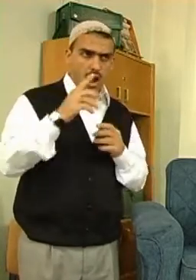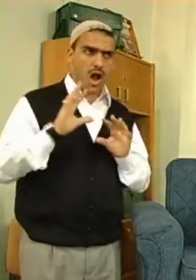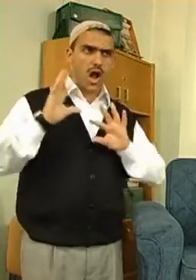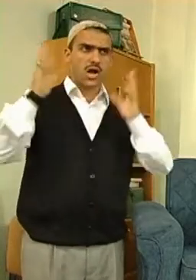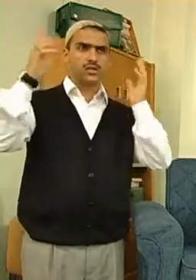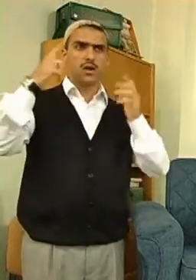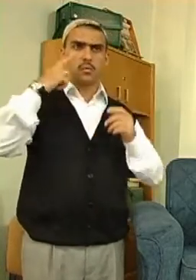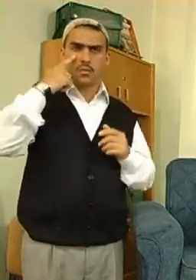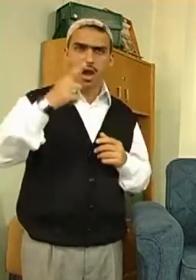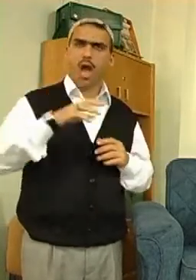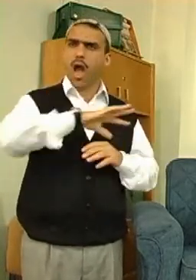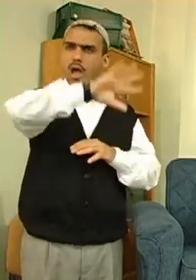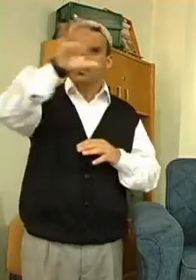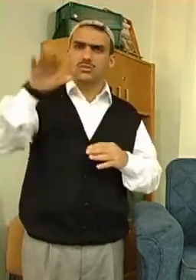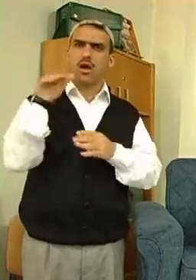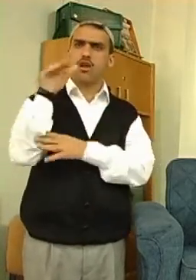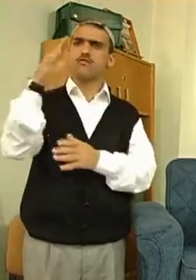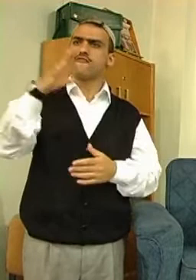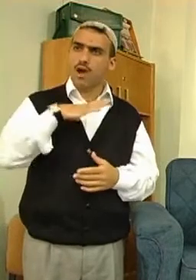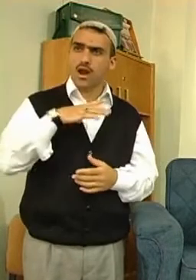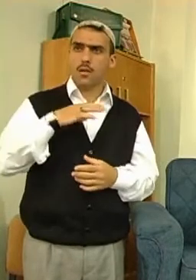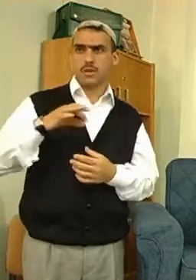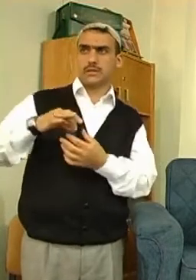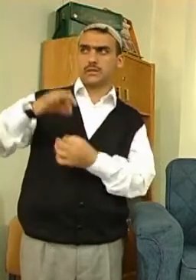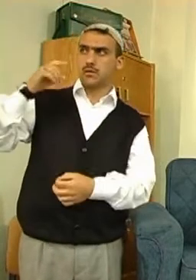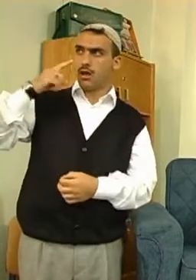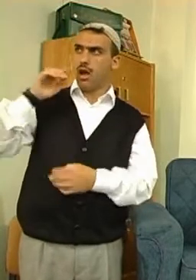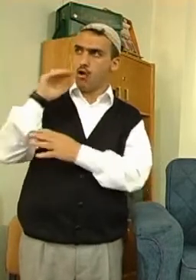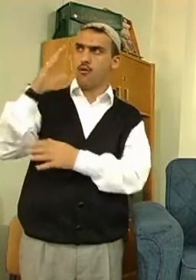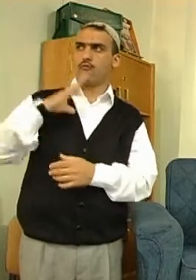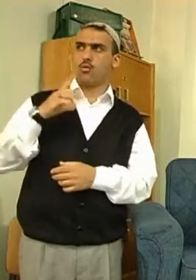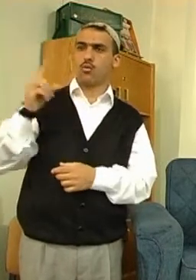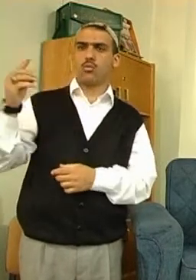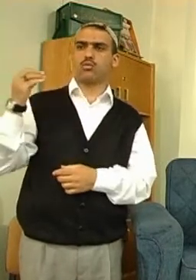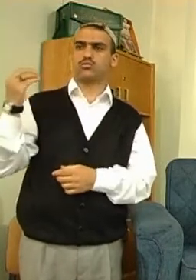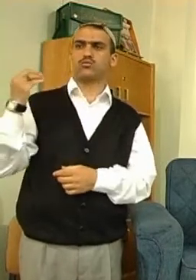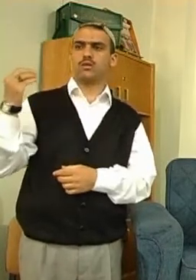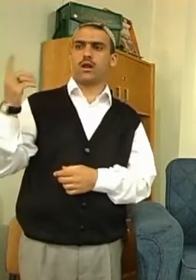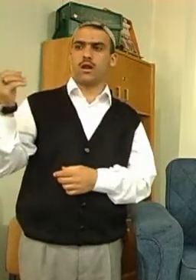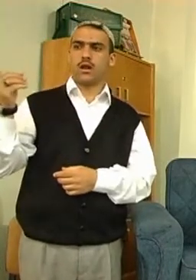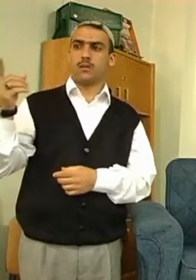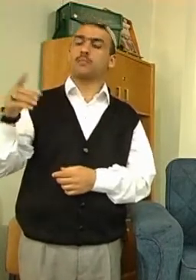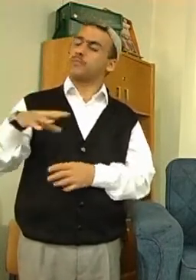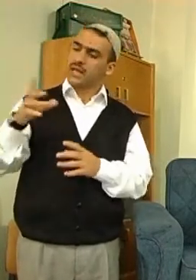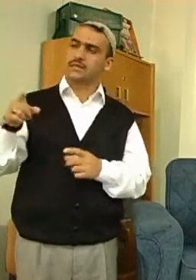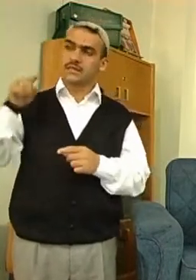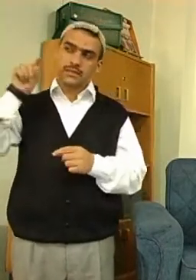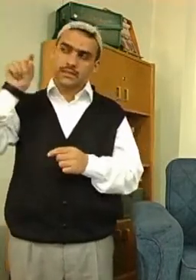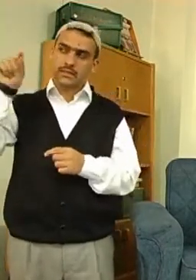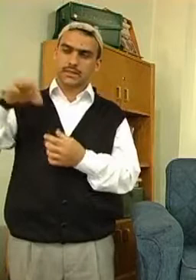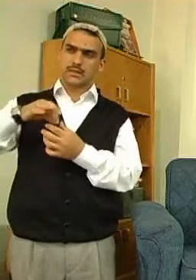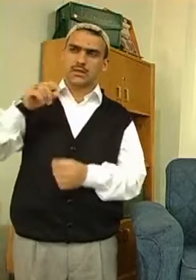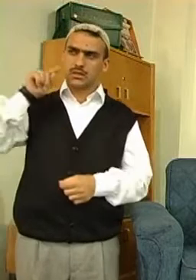söyleyeyim, falan makamdaki insan değil. O makam büyük. Bazen gençler, kardeşler sohbet ederken misal